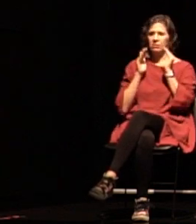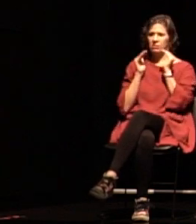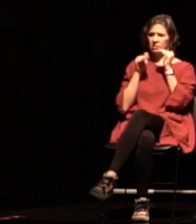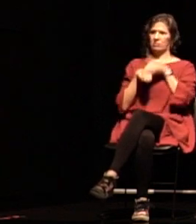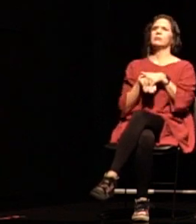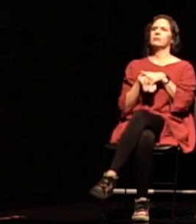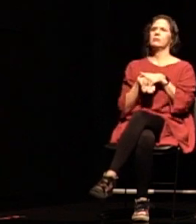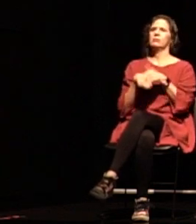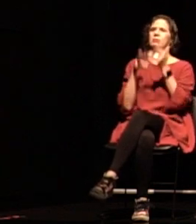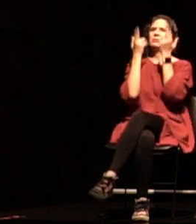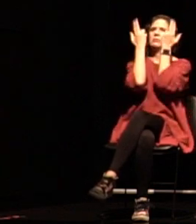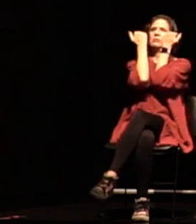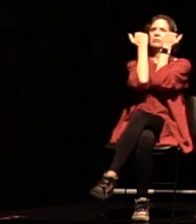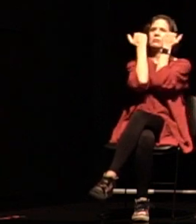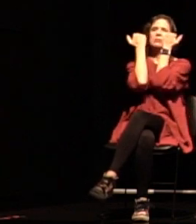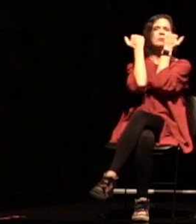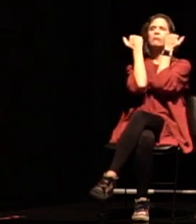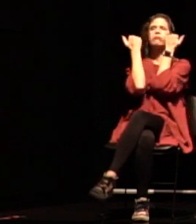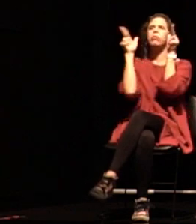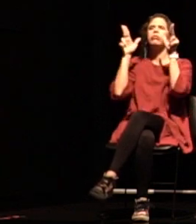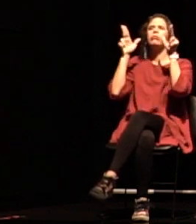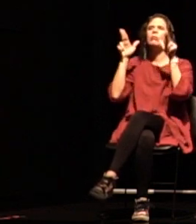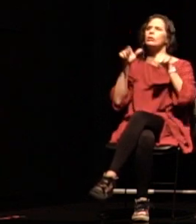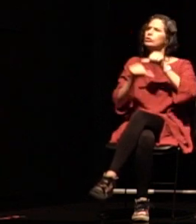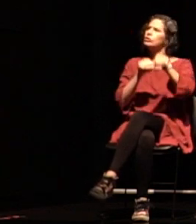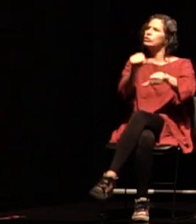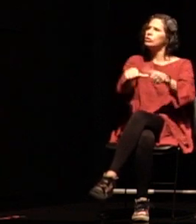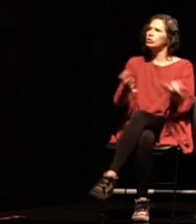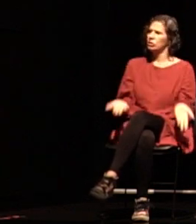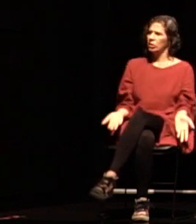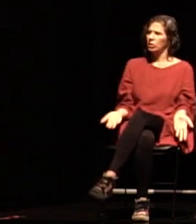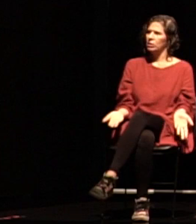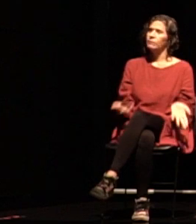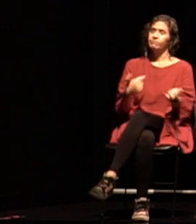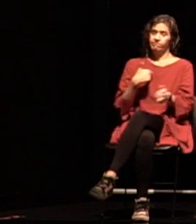o corpo feminino, sobretudo. Eu acho,